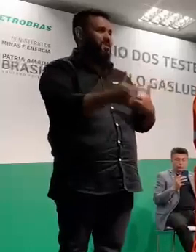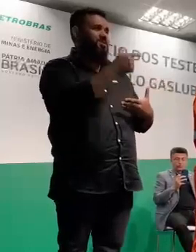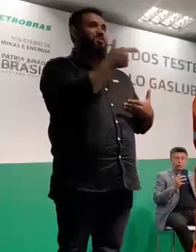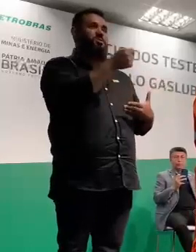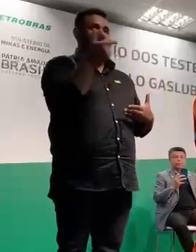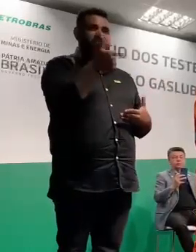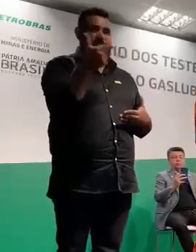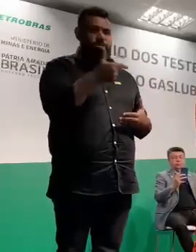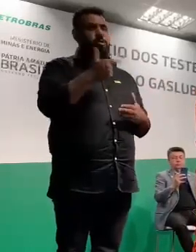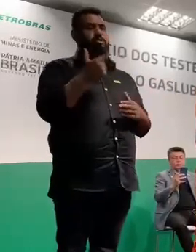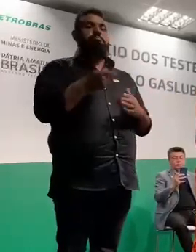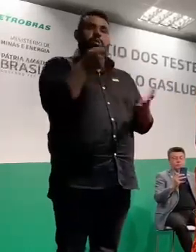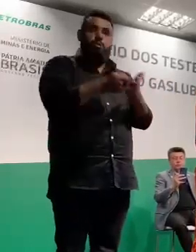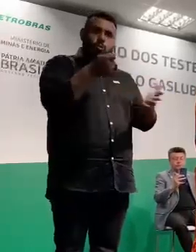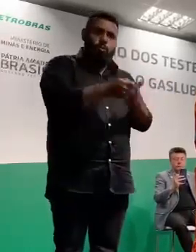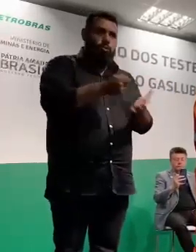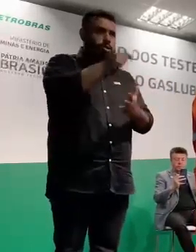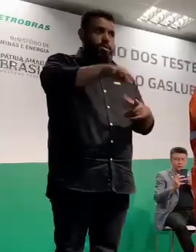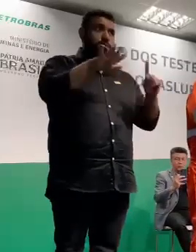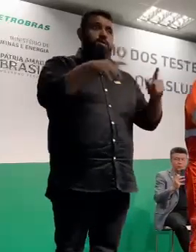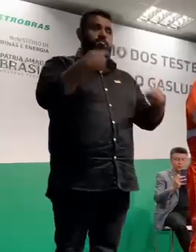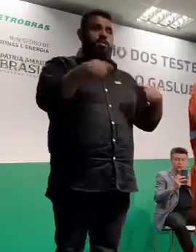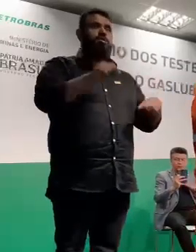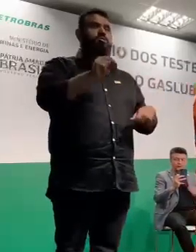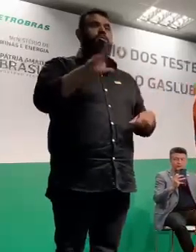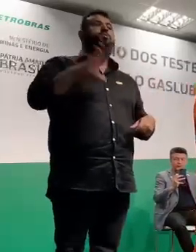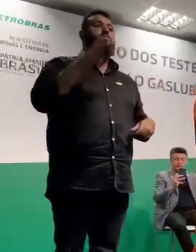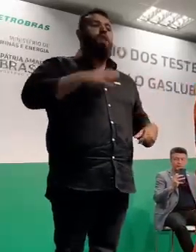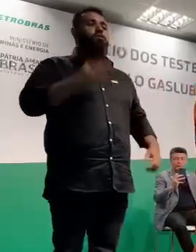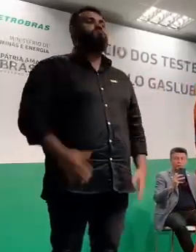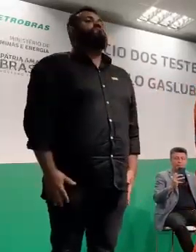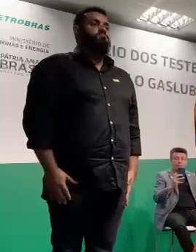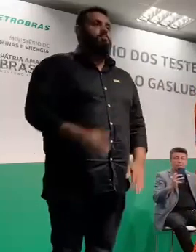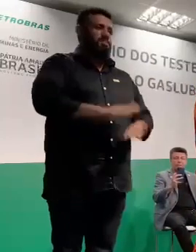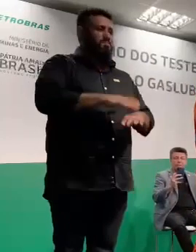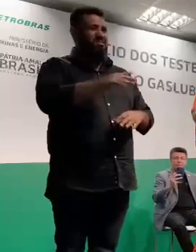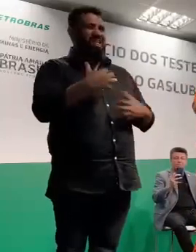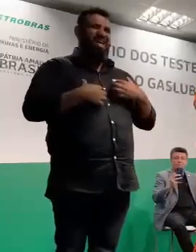que vai ser de muita luta, mas a gente precisa estar de cabeça erguida e não podemos ser